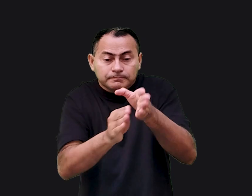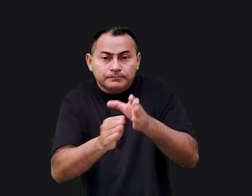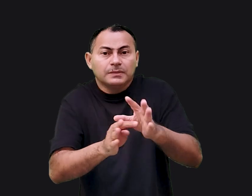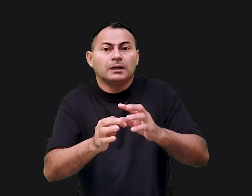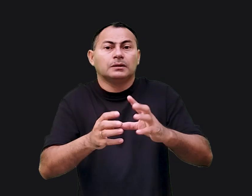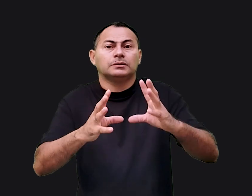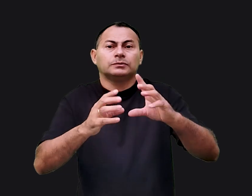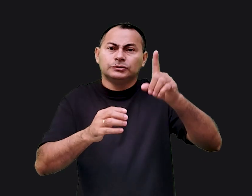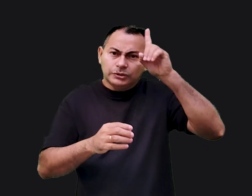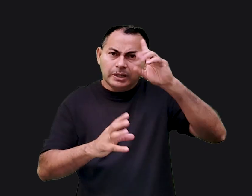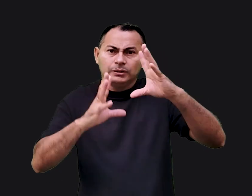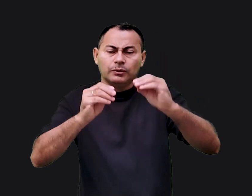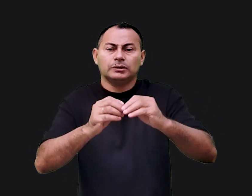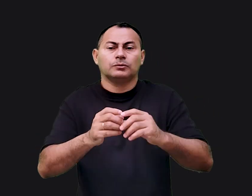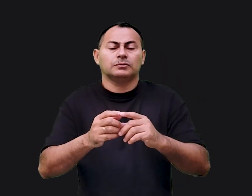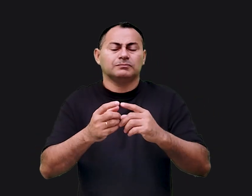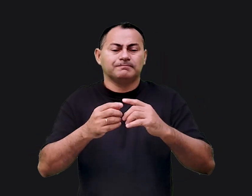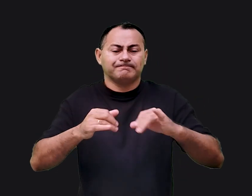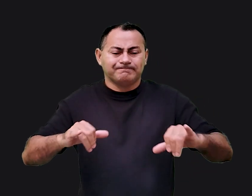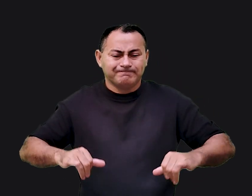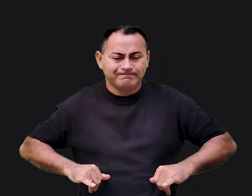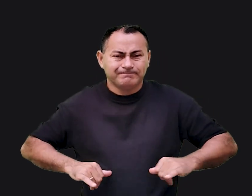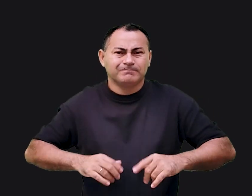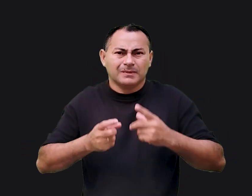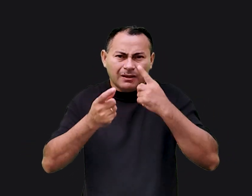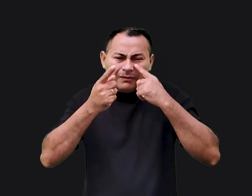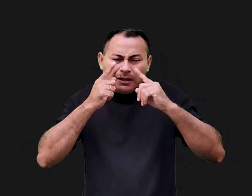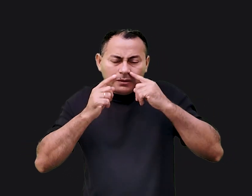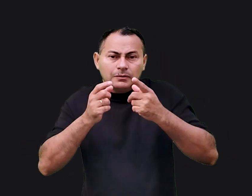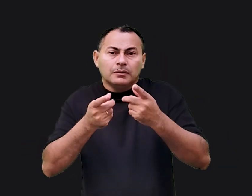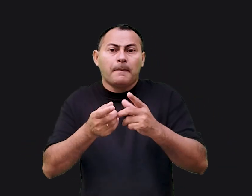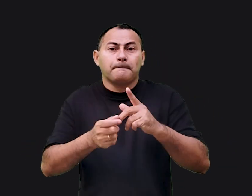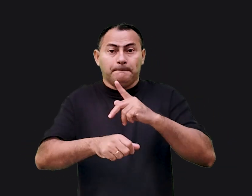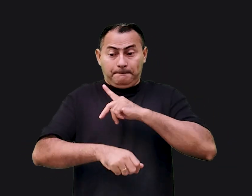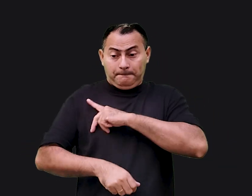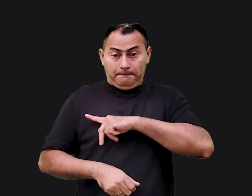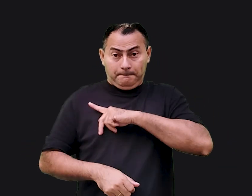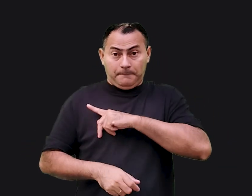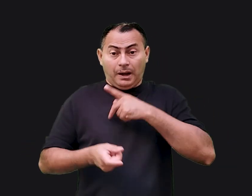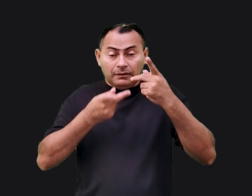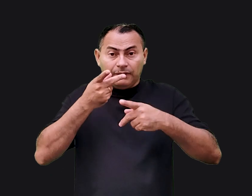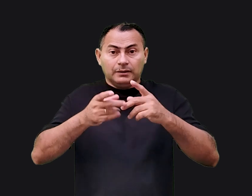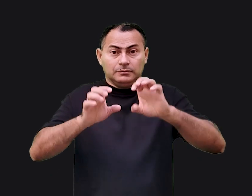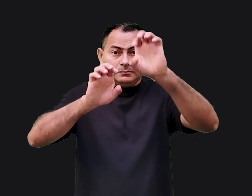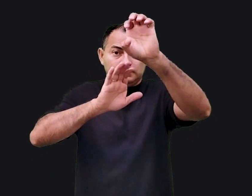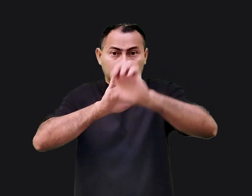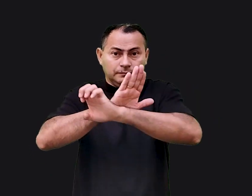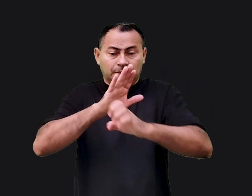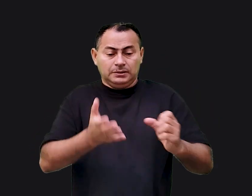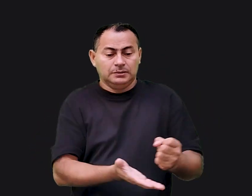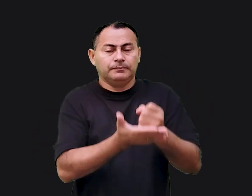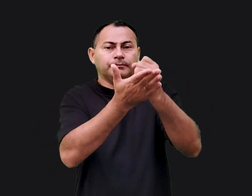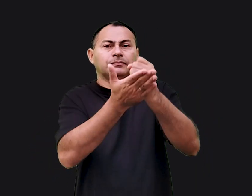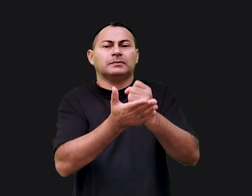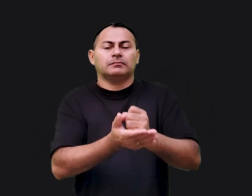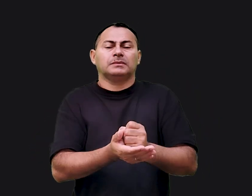disso noite e dia com lágrimas isso nos revela que Paulo pregava o evangelho de salvação e